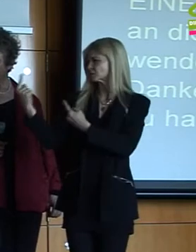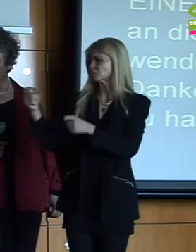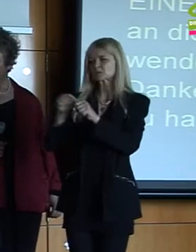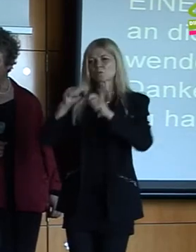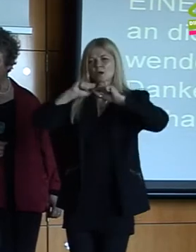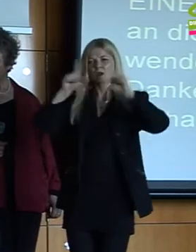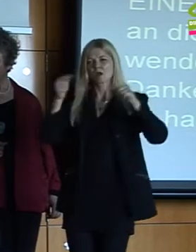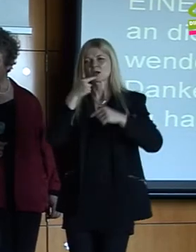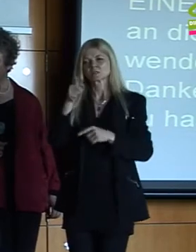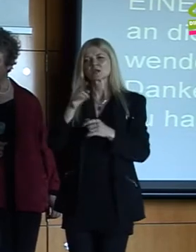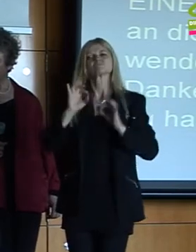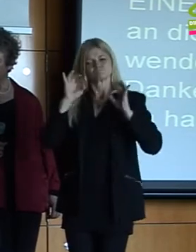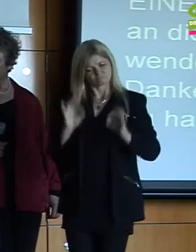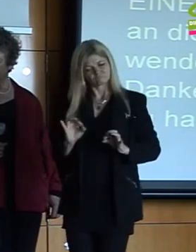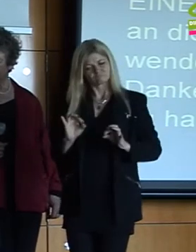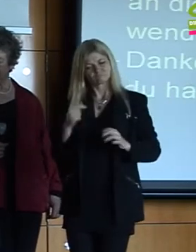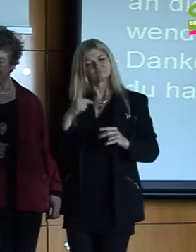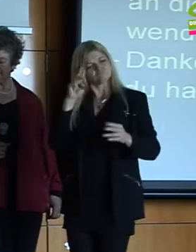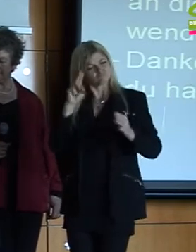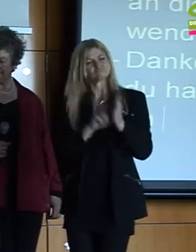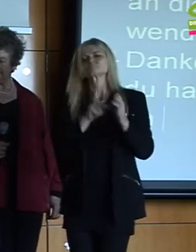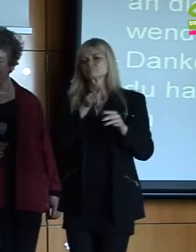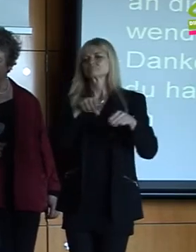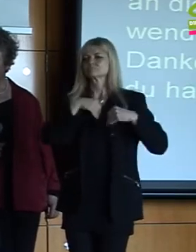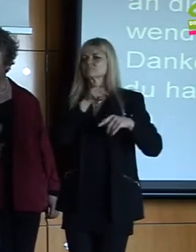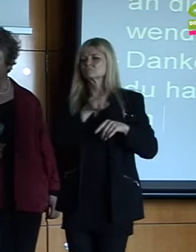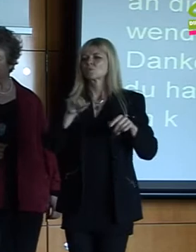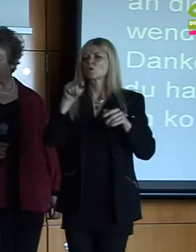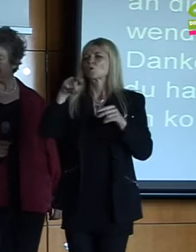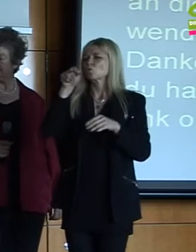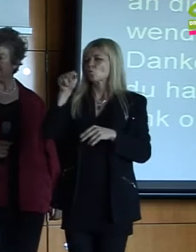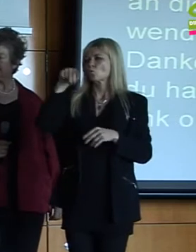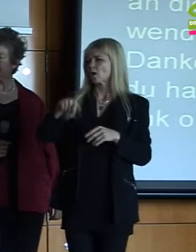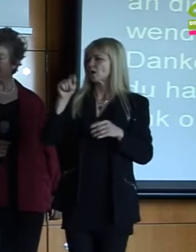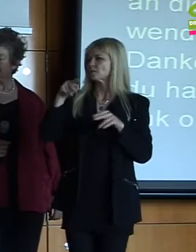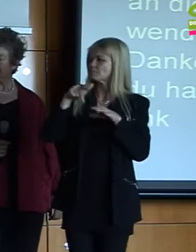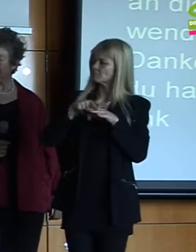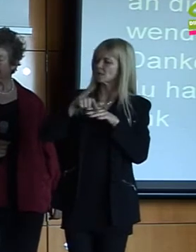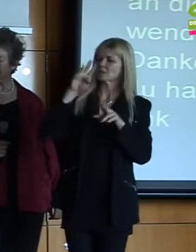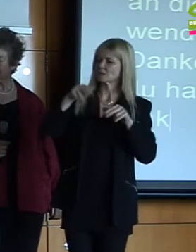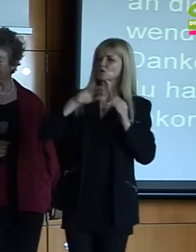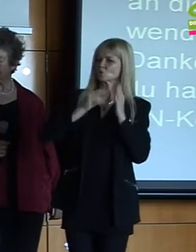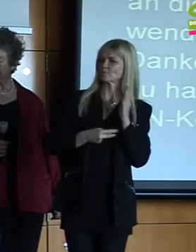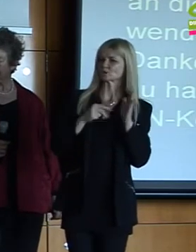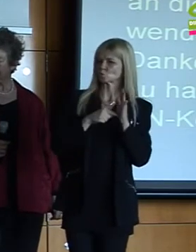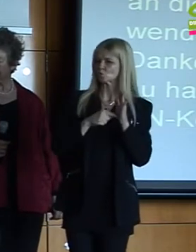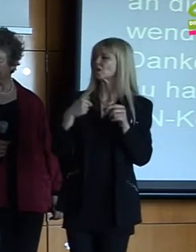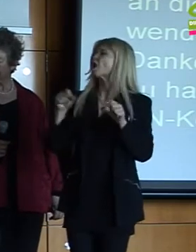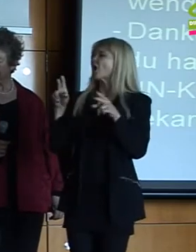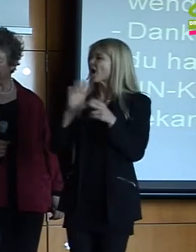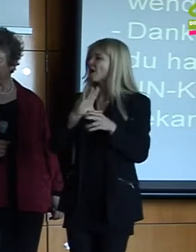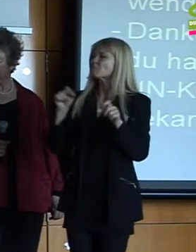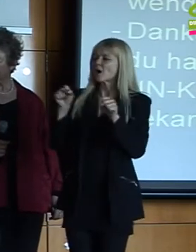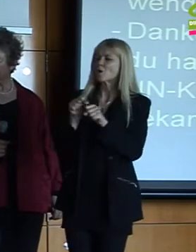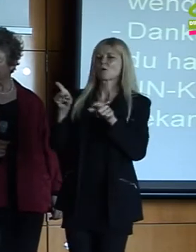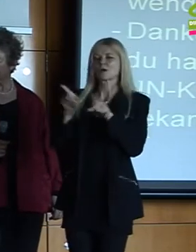der UN-Behindertenrechtskonvention auch bekannt mit deinem Regierungsteam. Dort zugleich meine Bitte an dich einfach auch, also